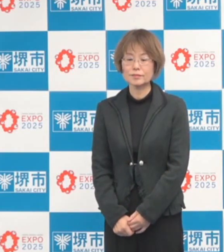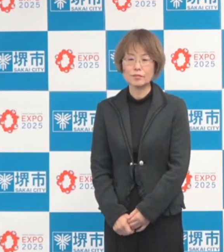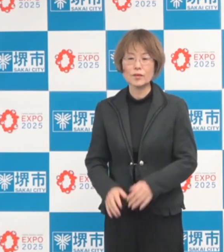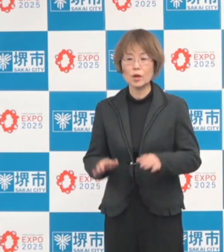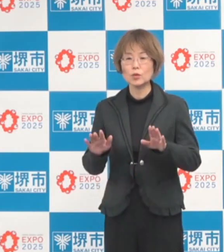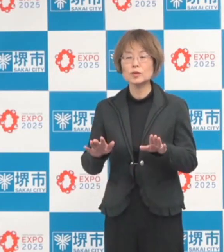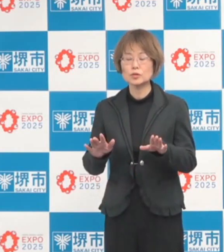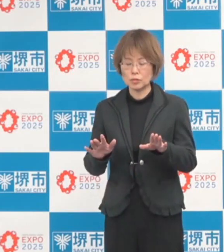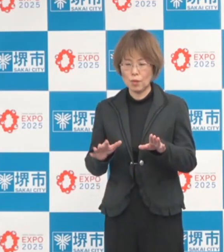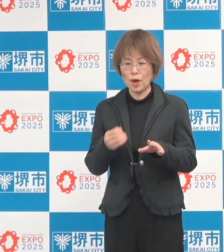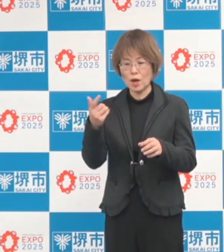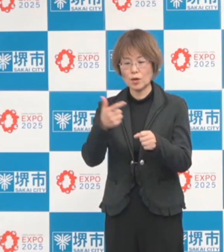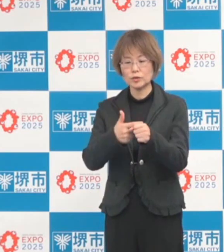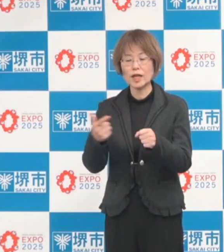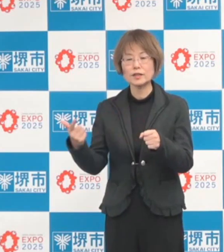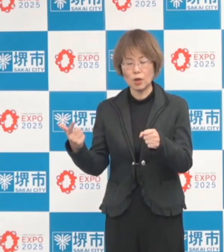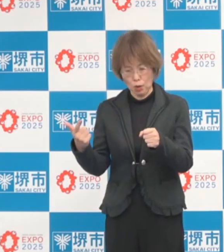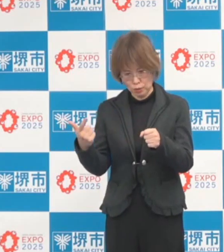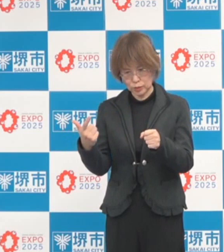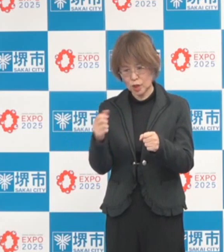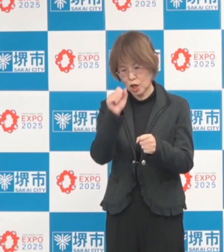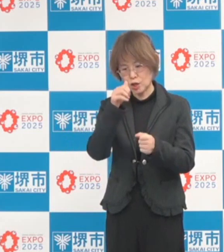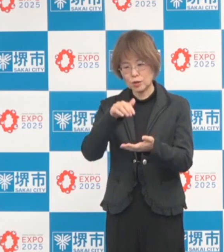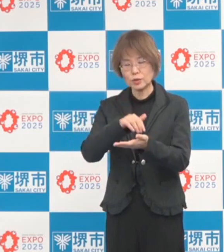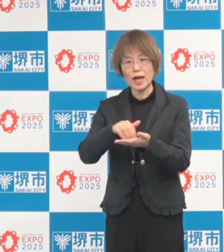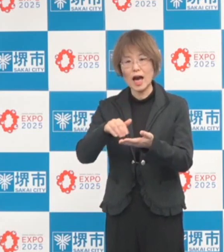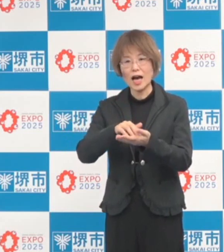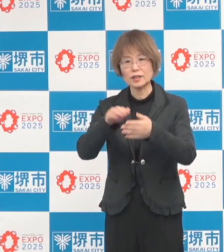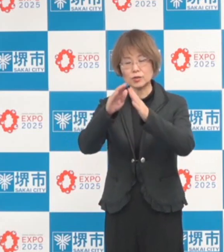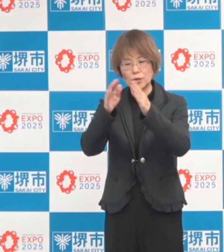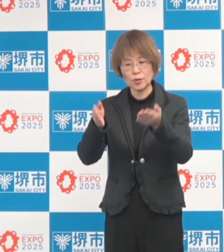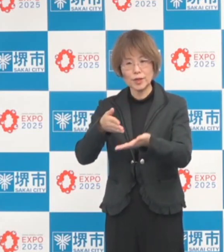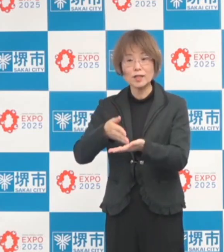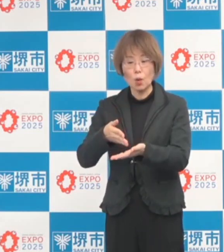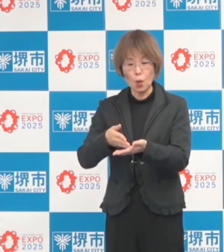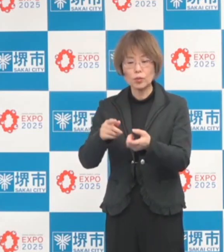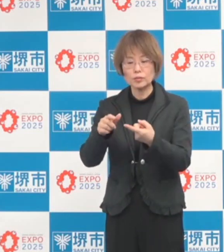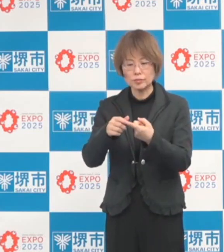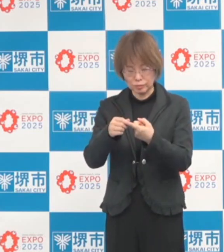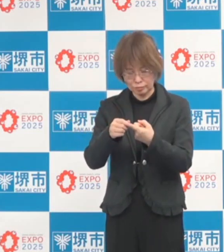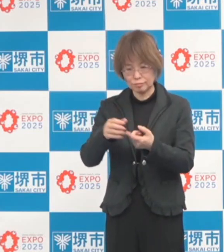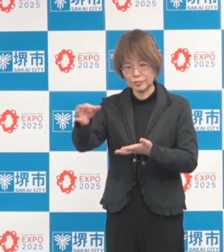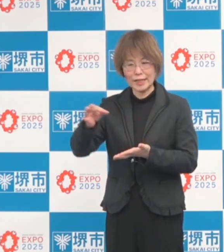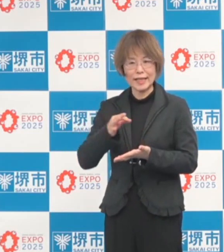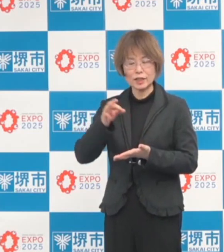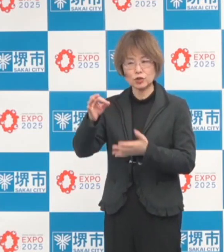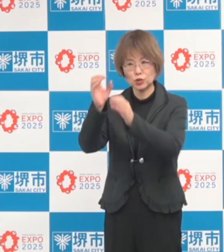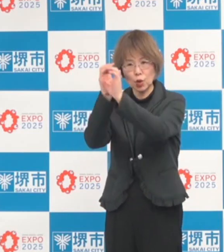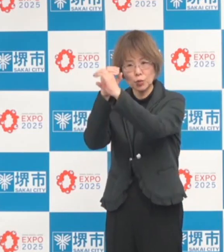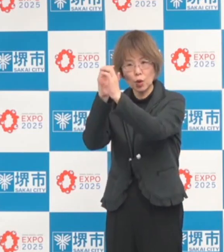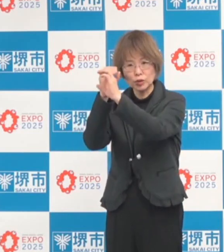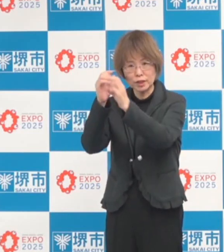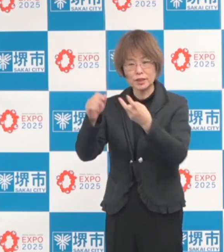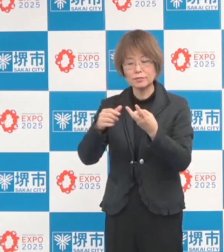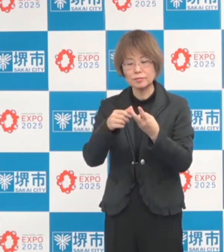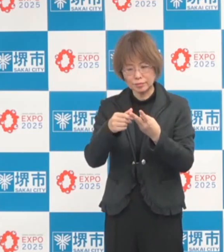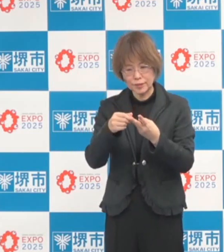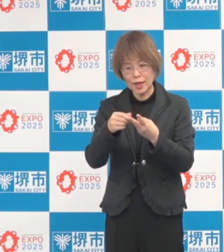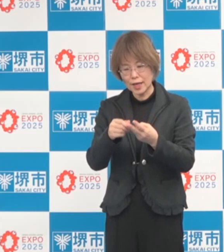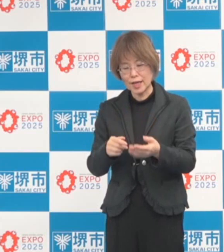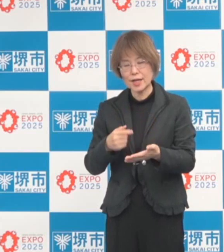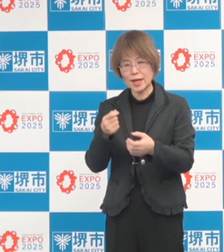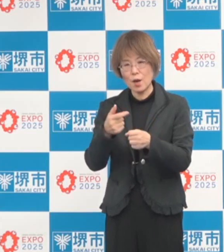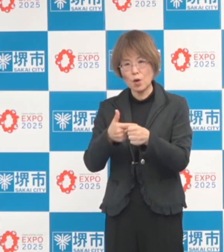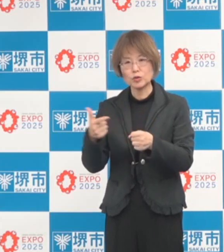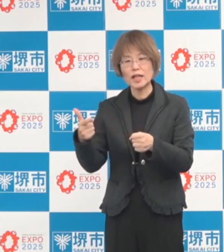本日は令和6年度当初予算案の概要、そして財政収支の見通し、また令和6年度の組織改正につい